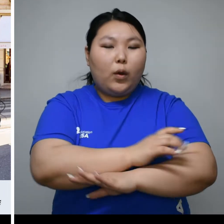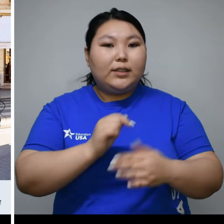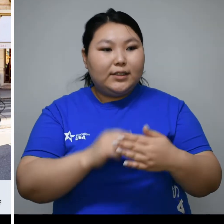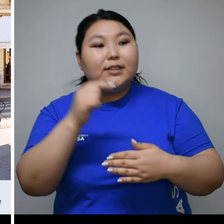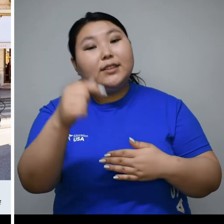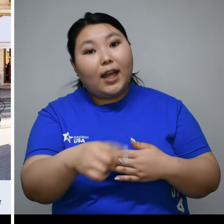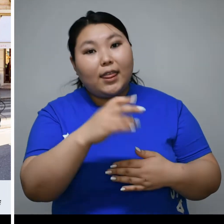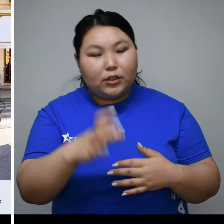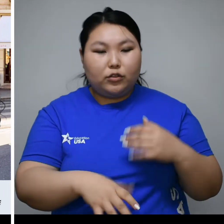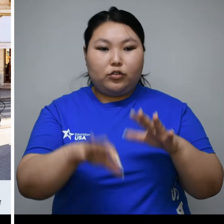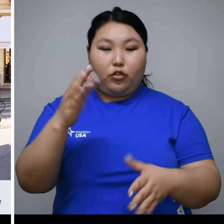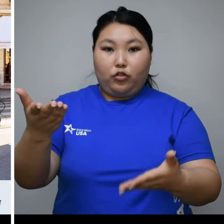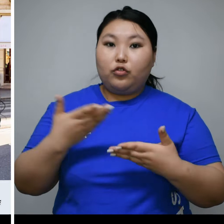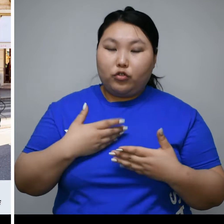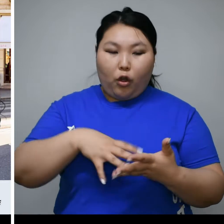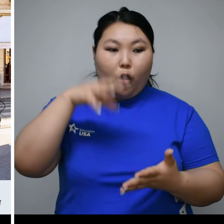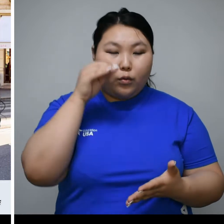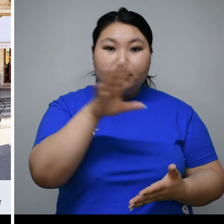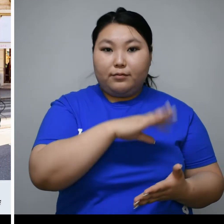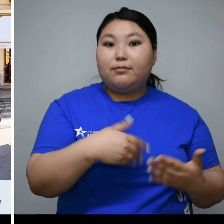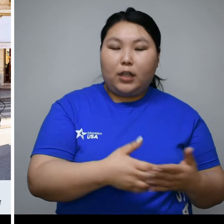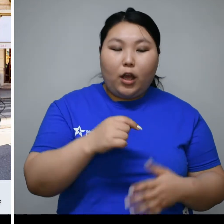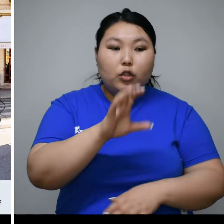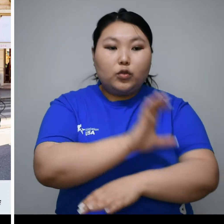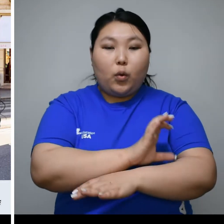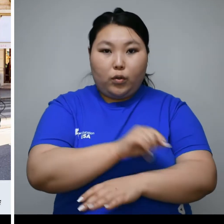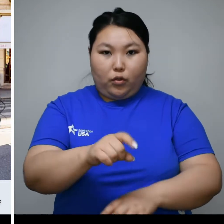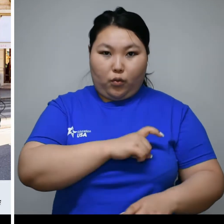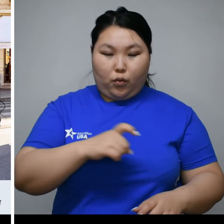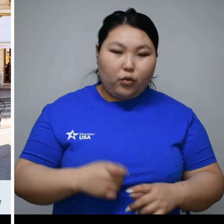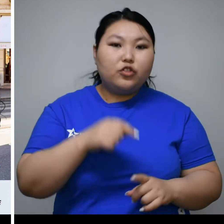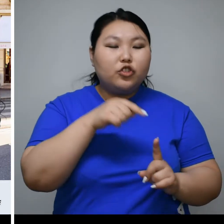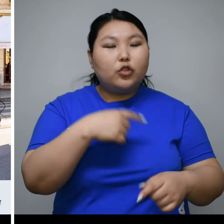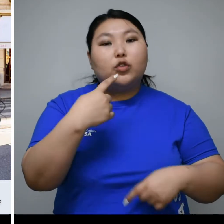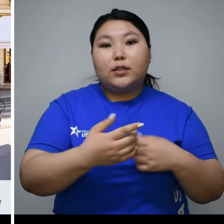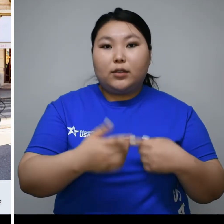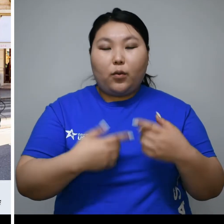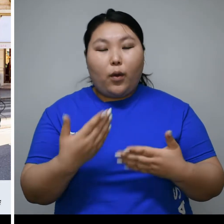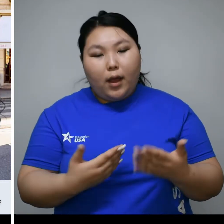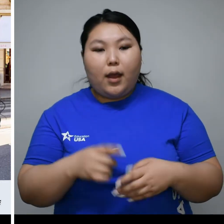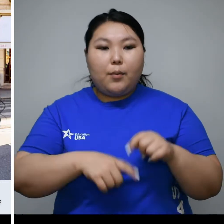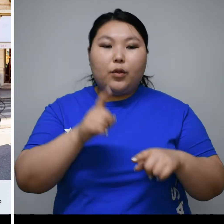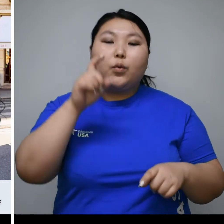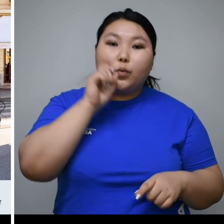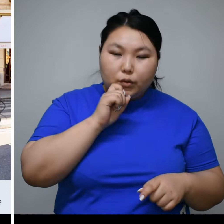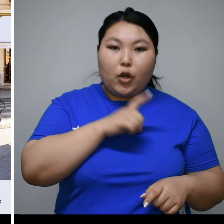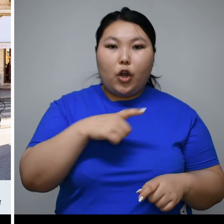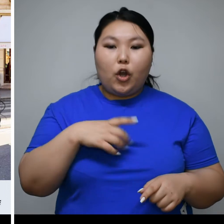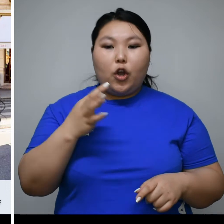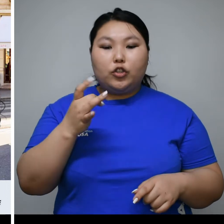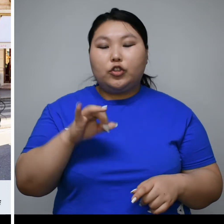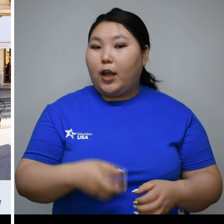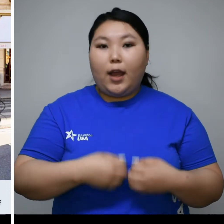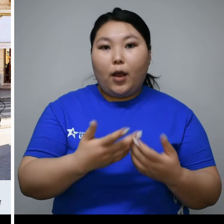сургуулийн цаанаас нь ингээд сонгож өгдөг байгаа оюутнууд та. Тэгээд сургуулийн хөвд чиний талаас ямар нэгэн хүсэлт өөрөө